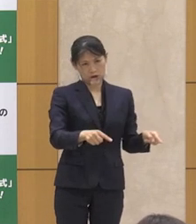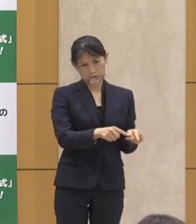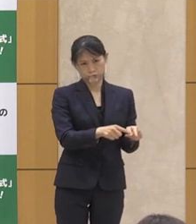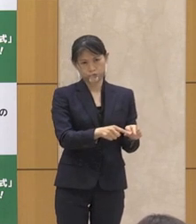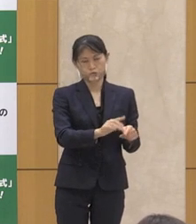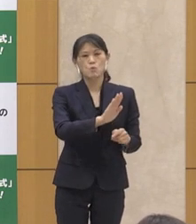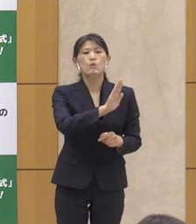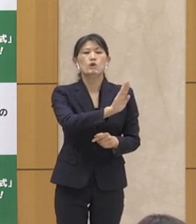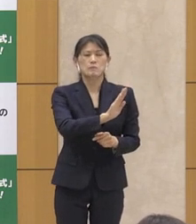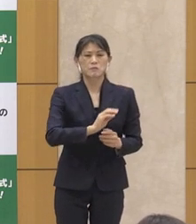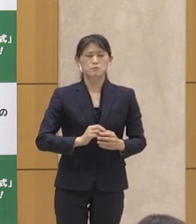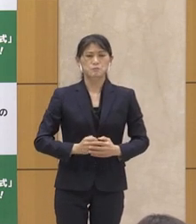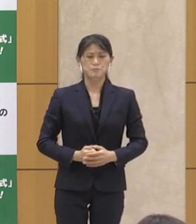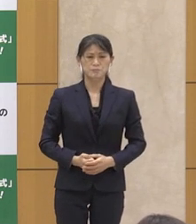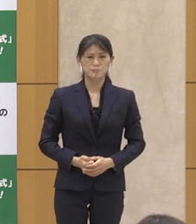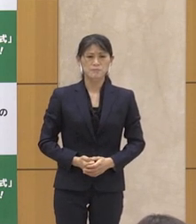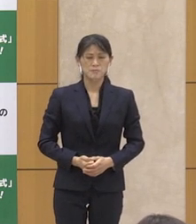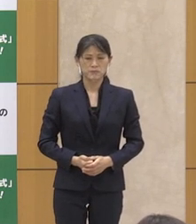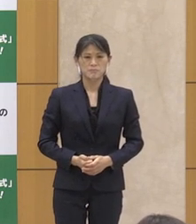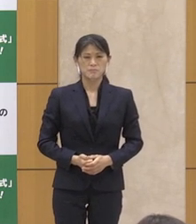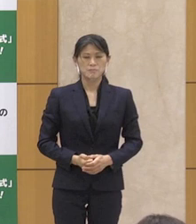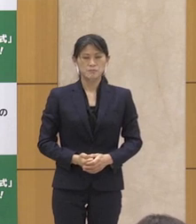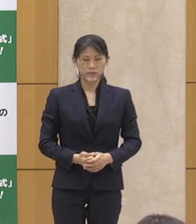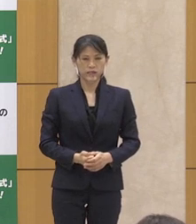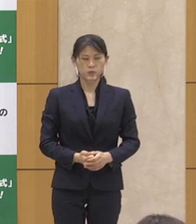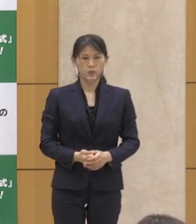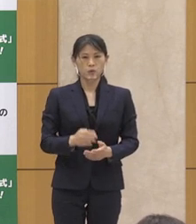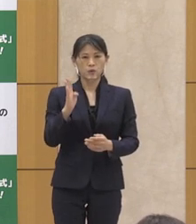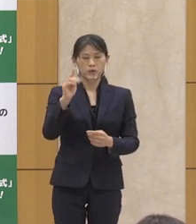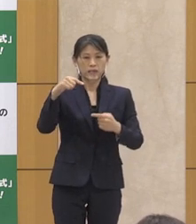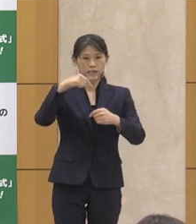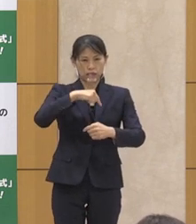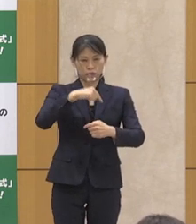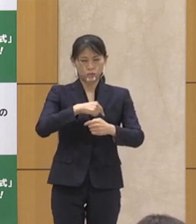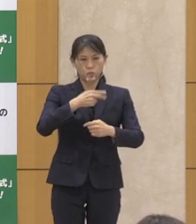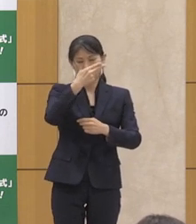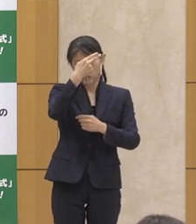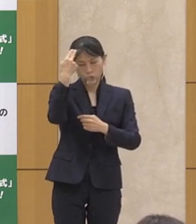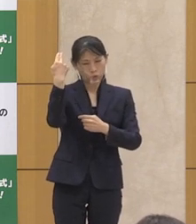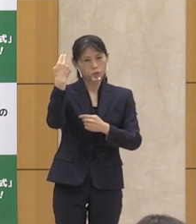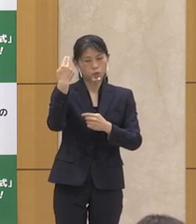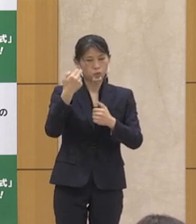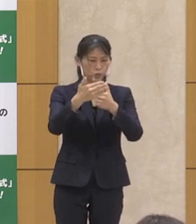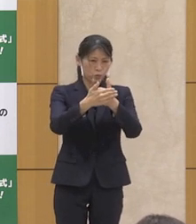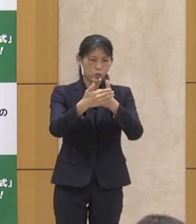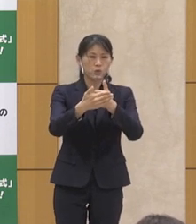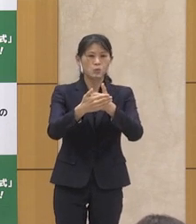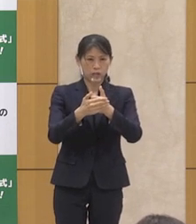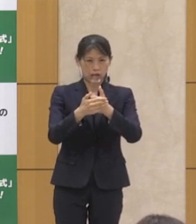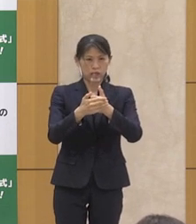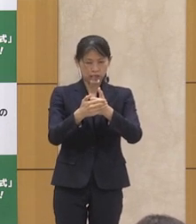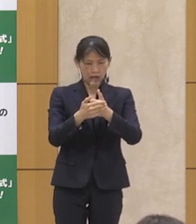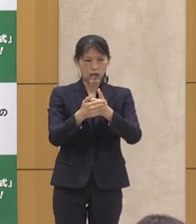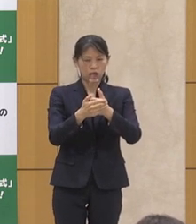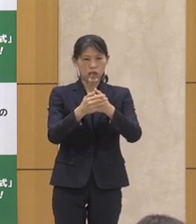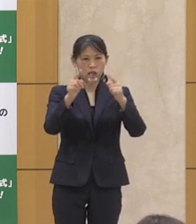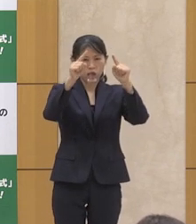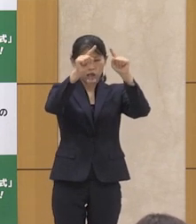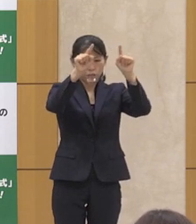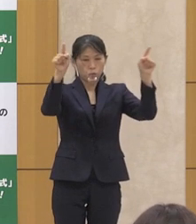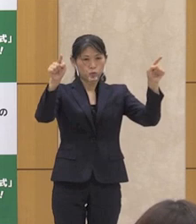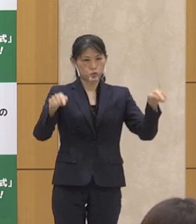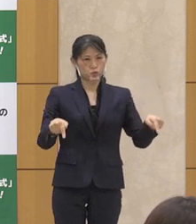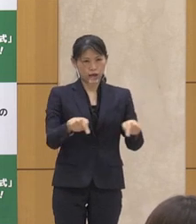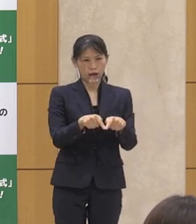。また3番目に、県内の高校等の協力を得てノーコロナハラスメントのポスターを作成